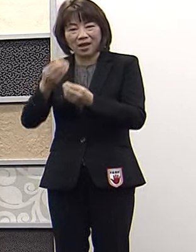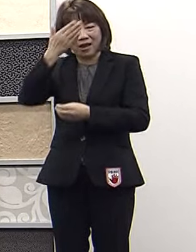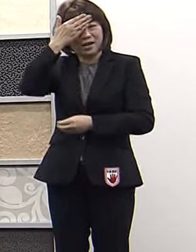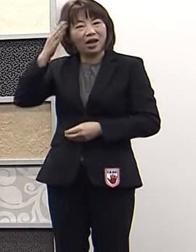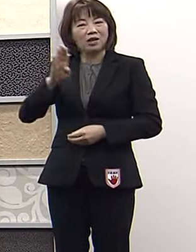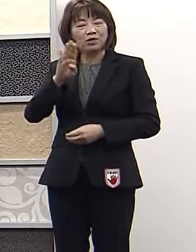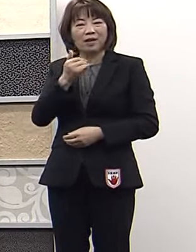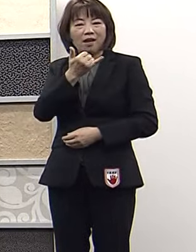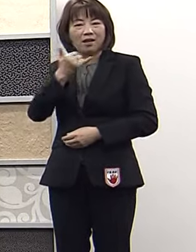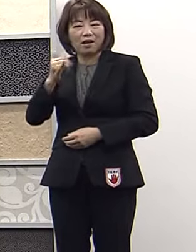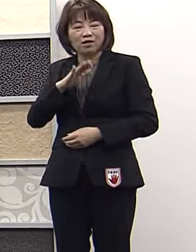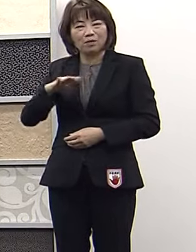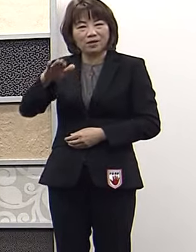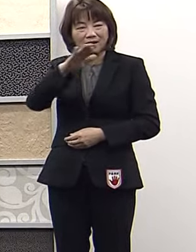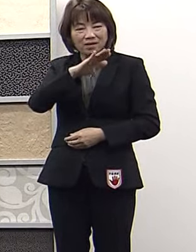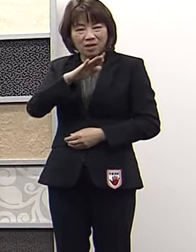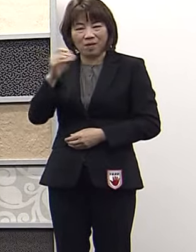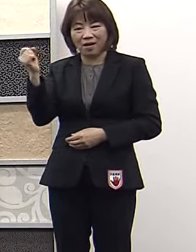し、